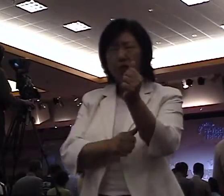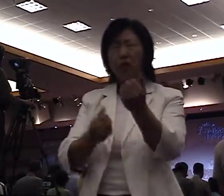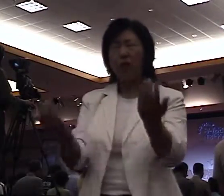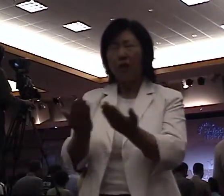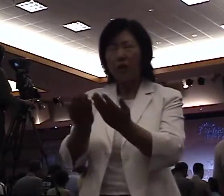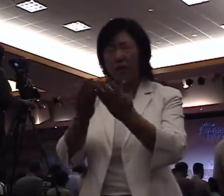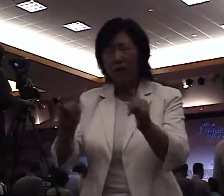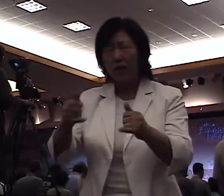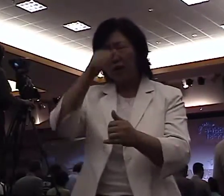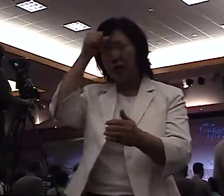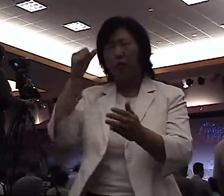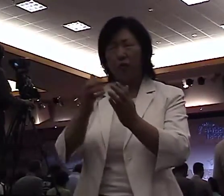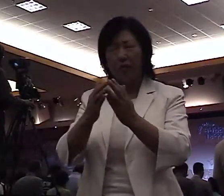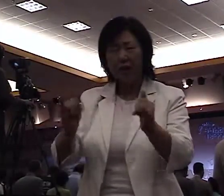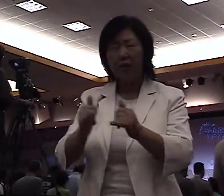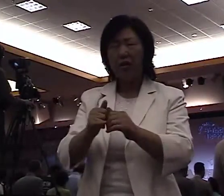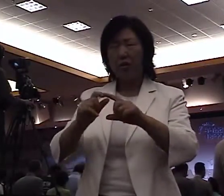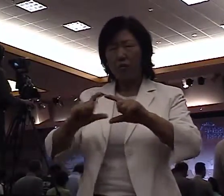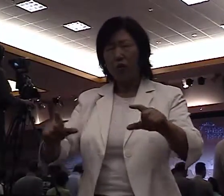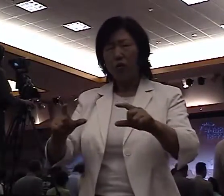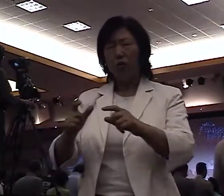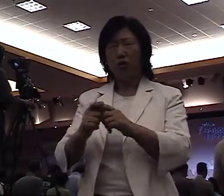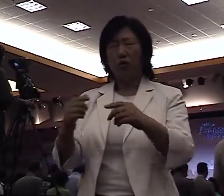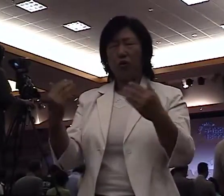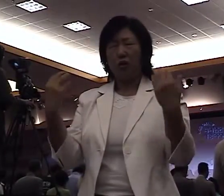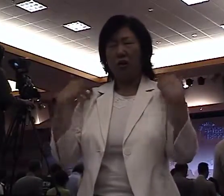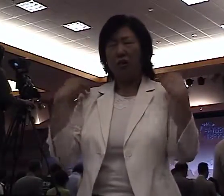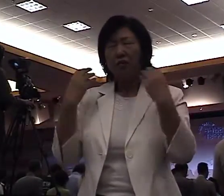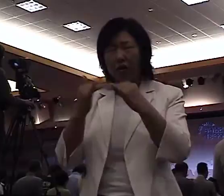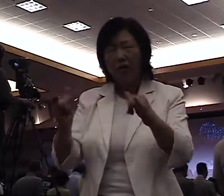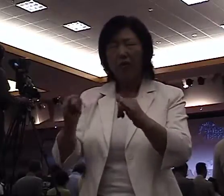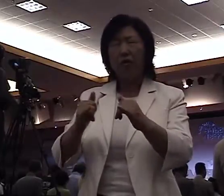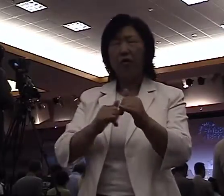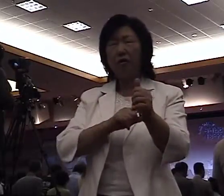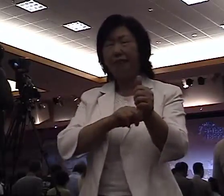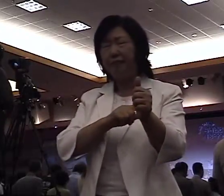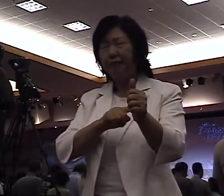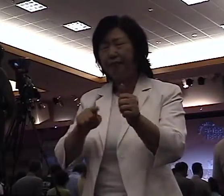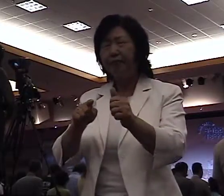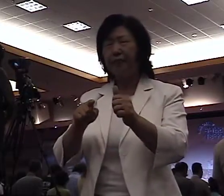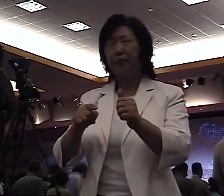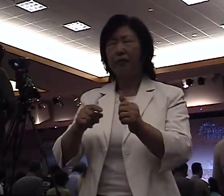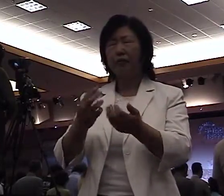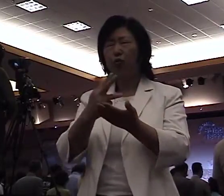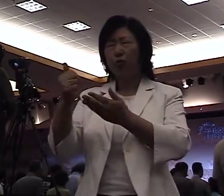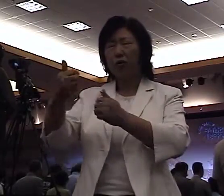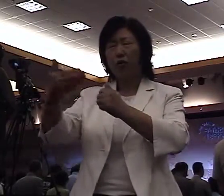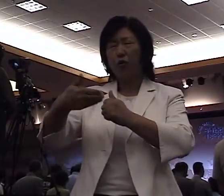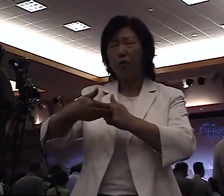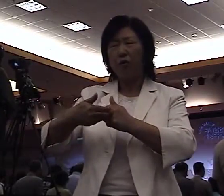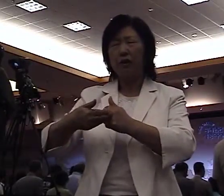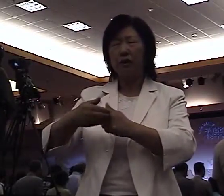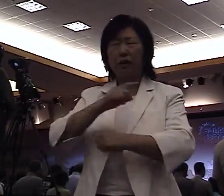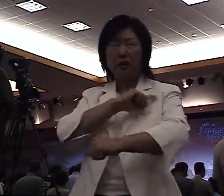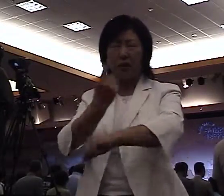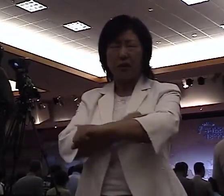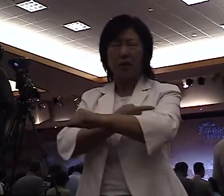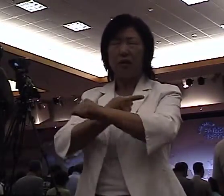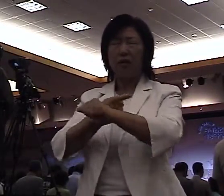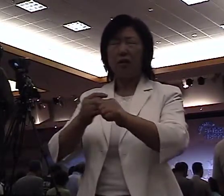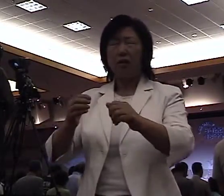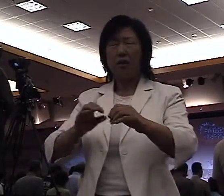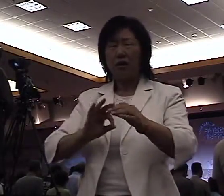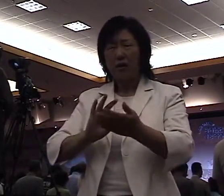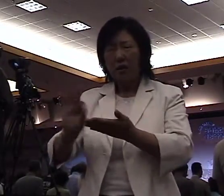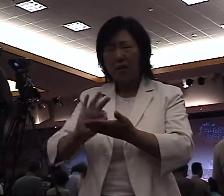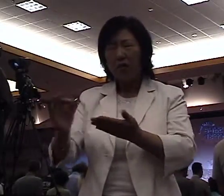부사역자들과 장로님들, 평신도 지도자들이 오직 주님이 공급하시는 힘으로 능력 있는 사역을 할 수